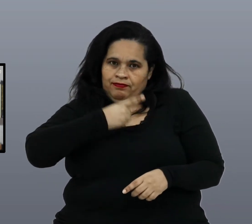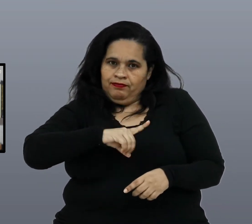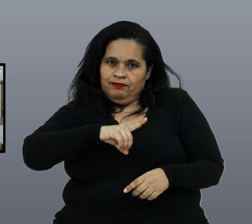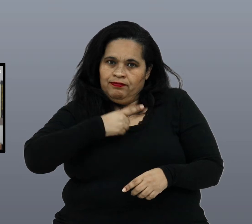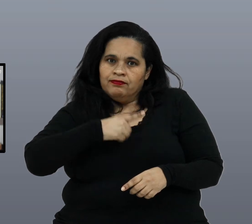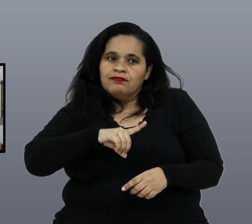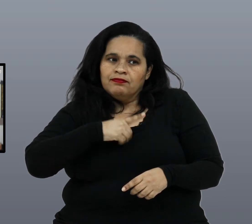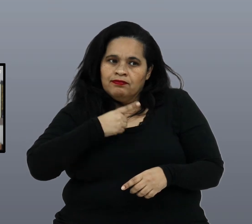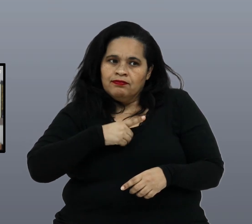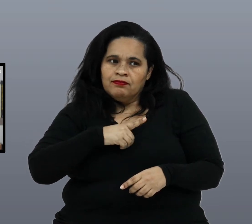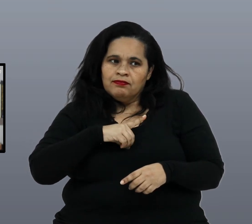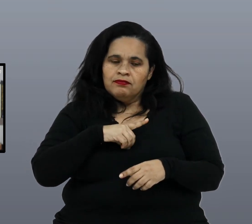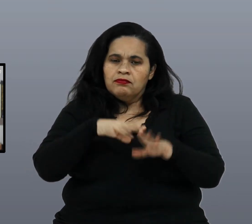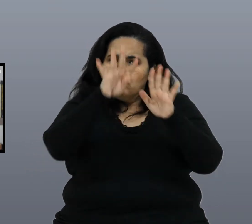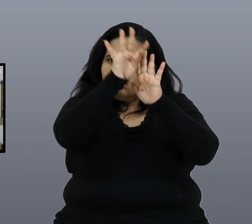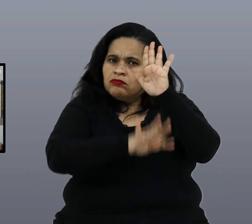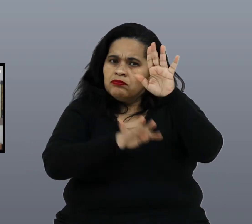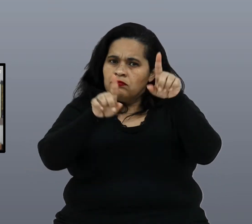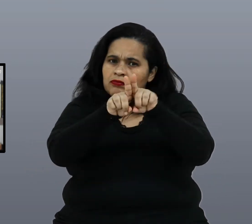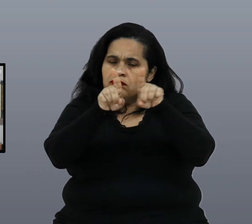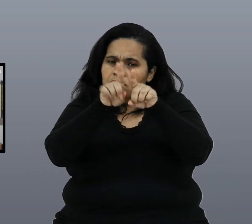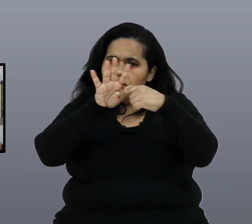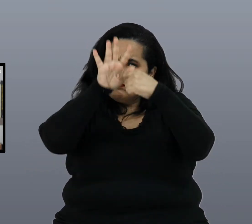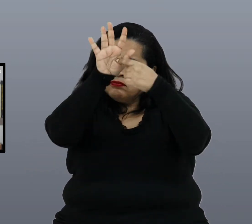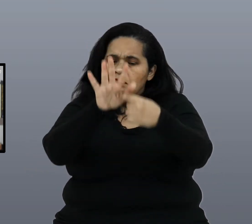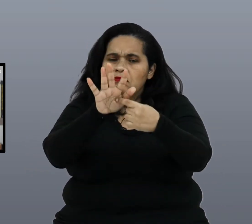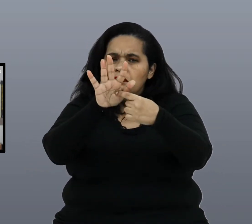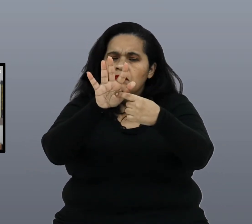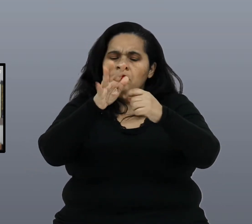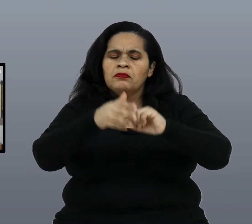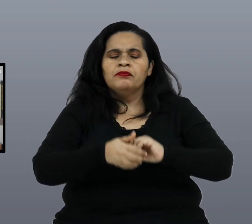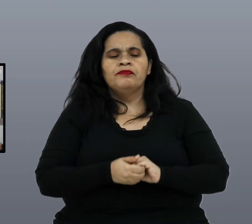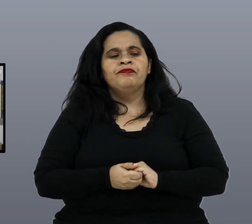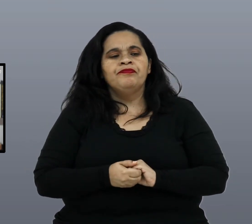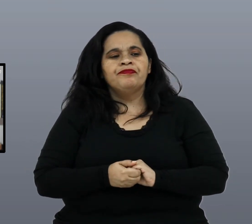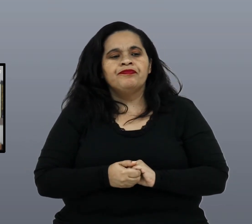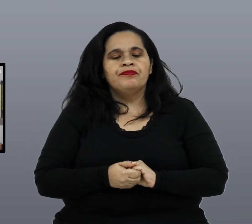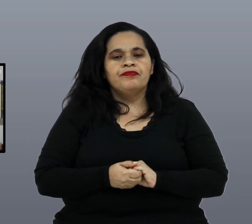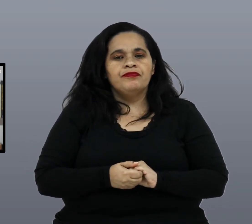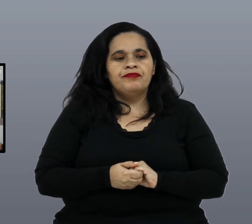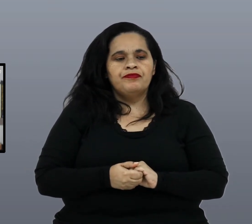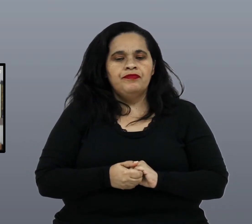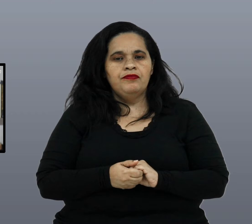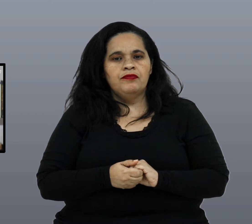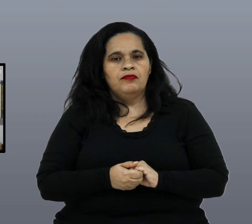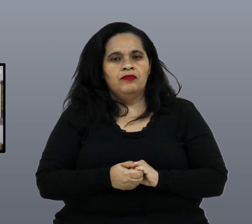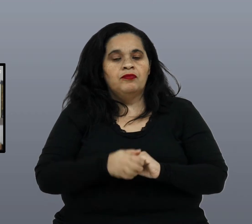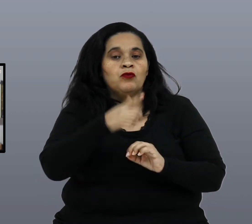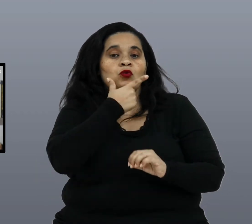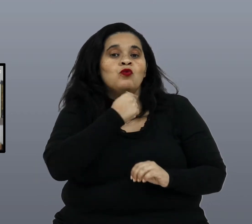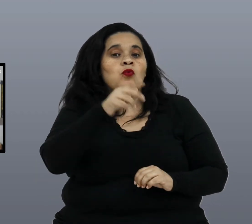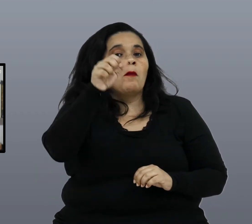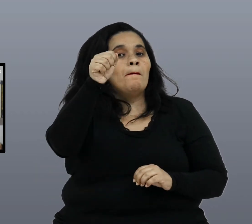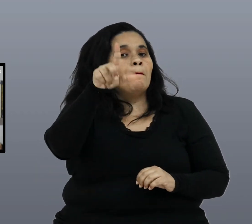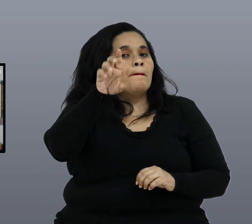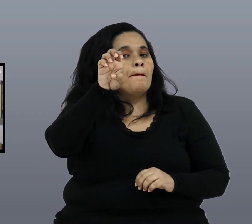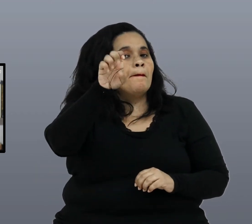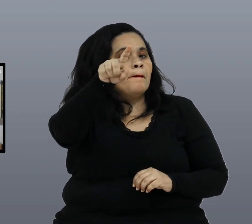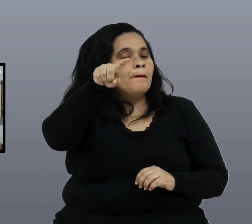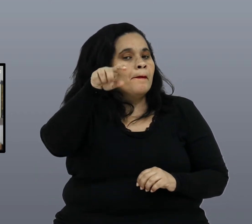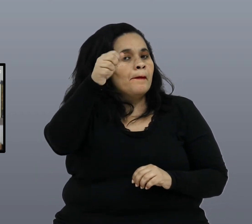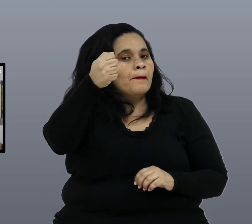dizer o seguinte, que o texto diz que a estes, tanto a Alexandre o Grande quanto aos